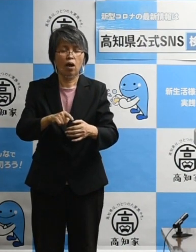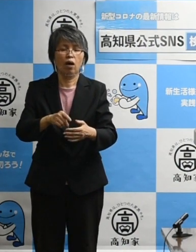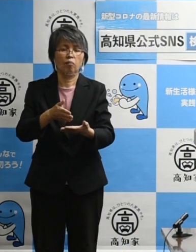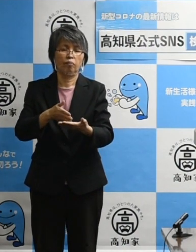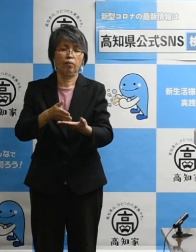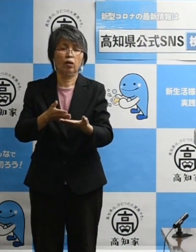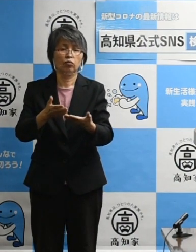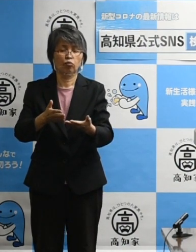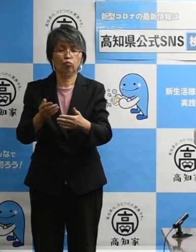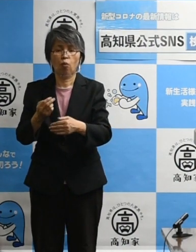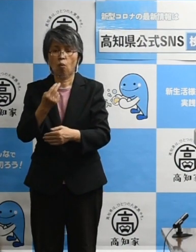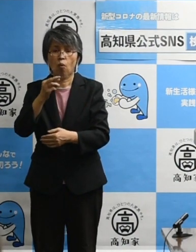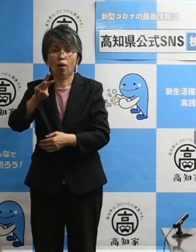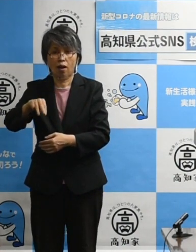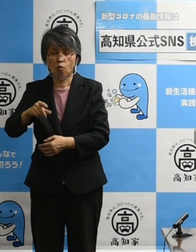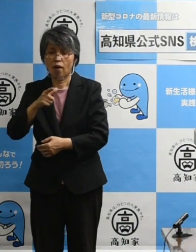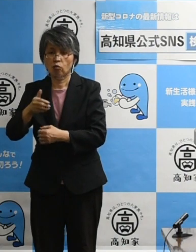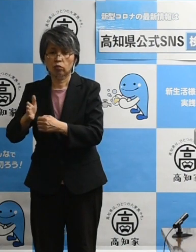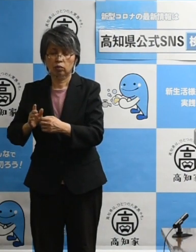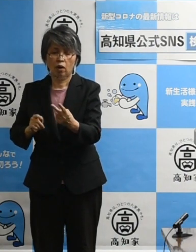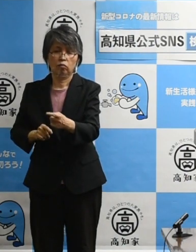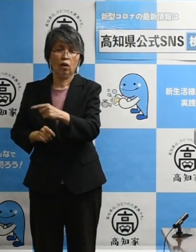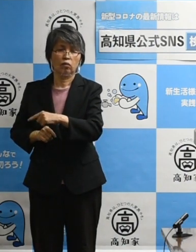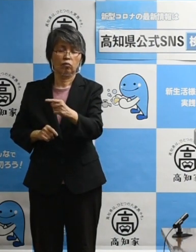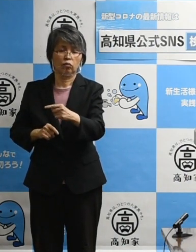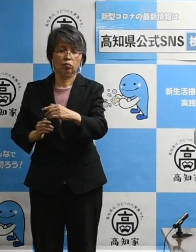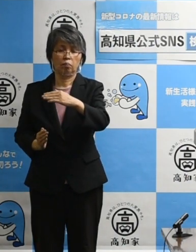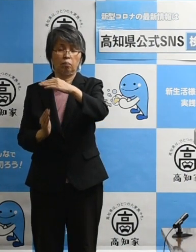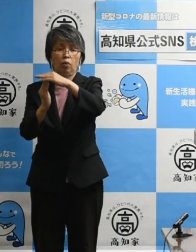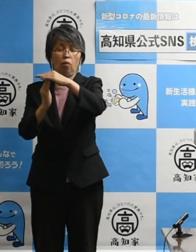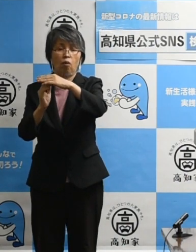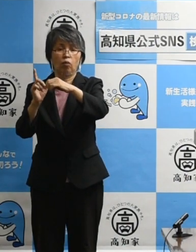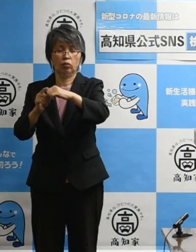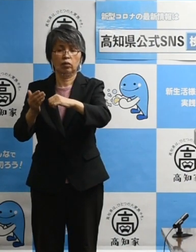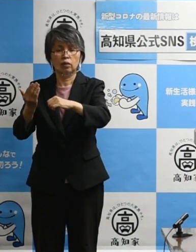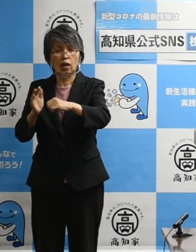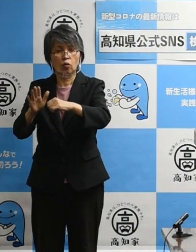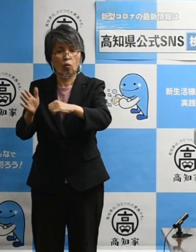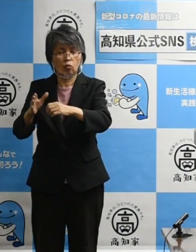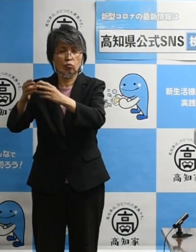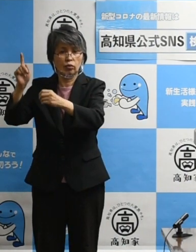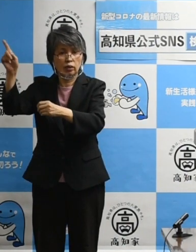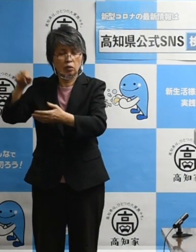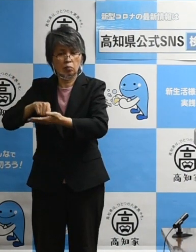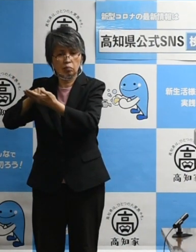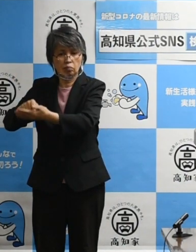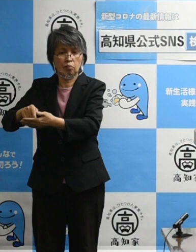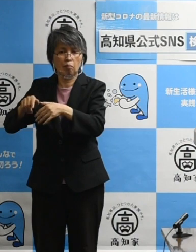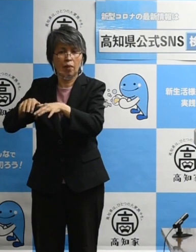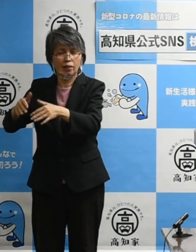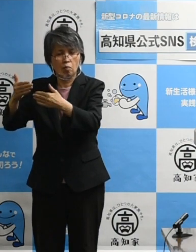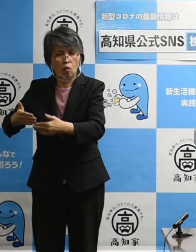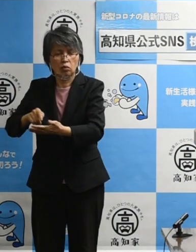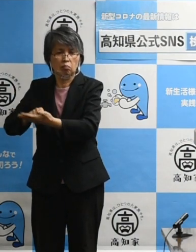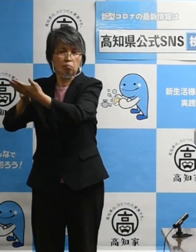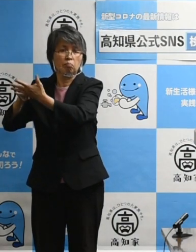ますと、香川、徳島の2県はこのピーク時に相前後して国の方に、まあ、要請はされております